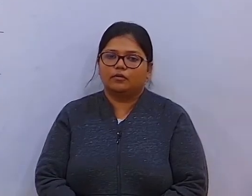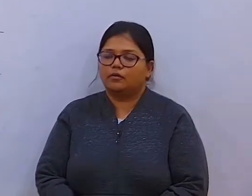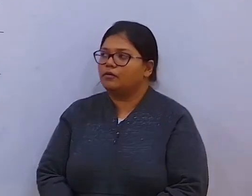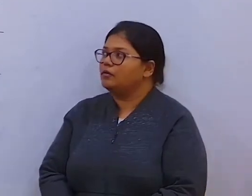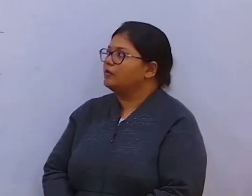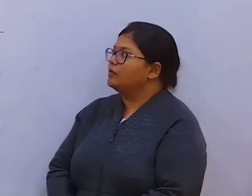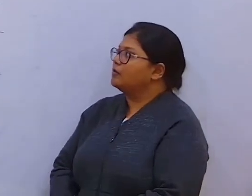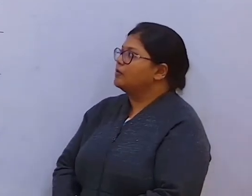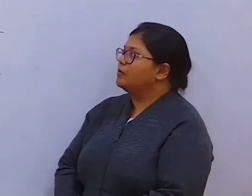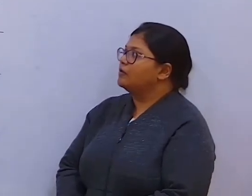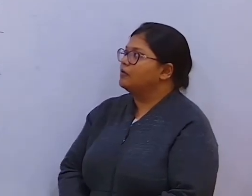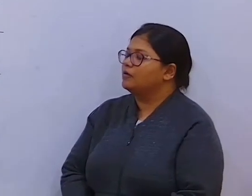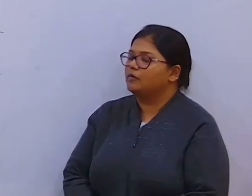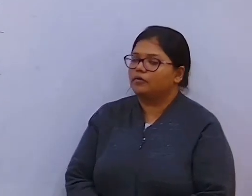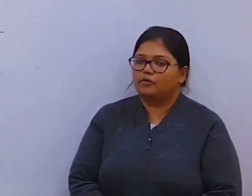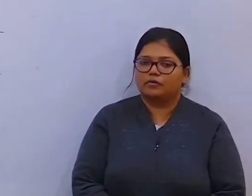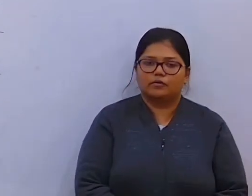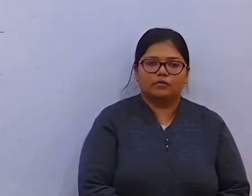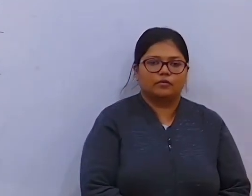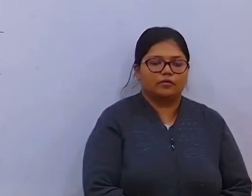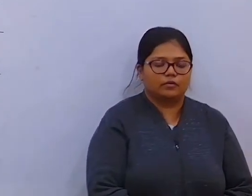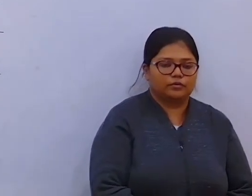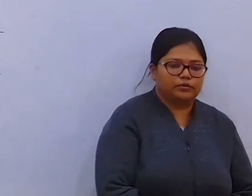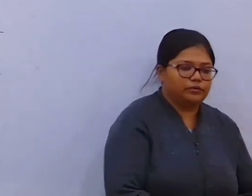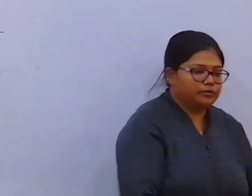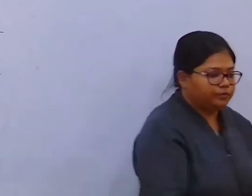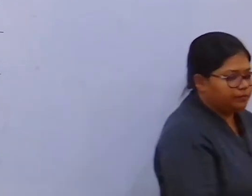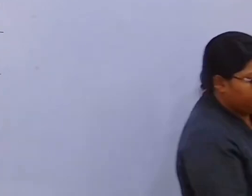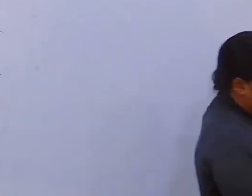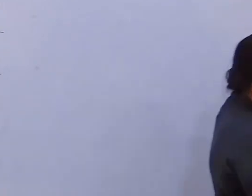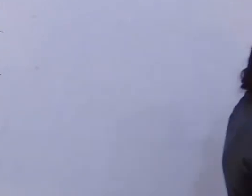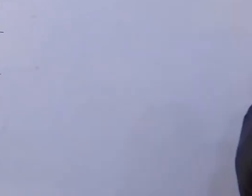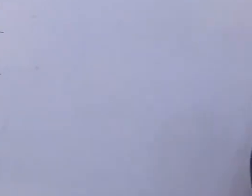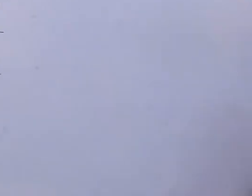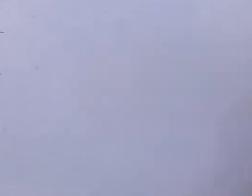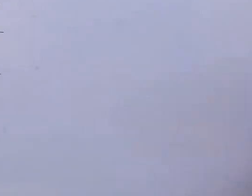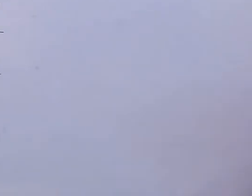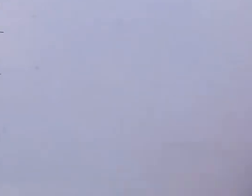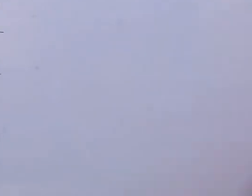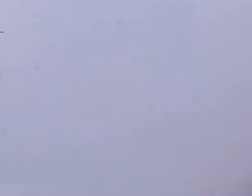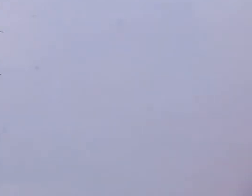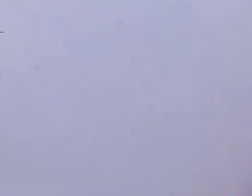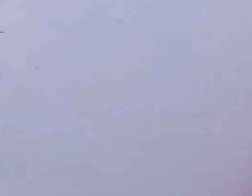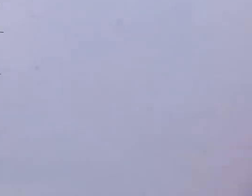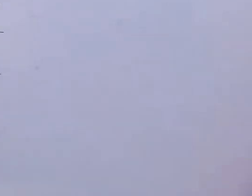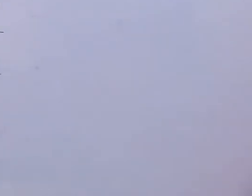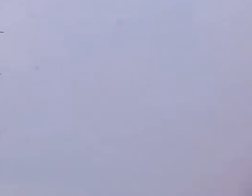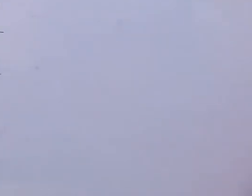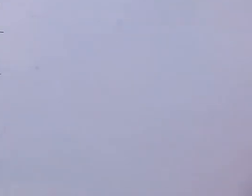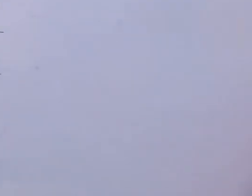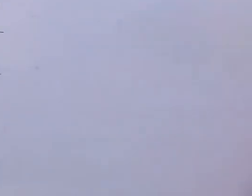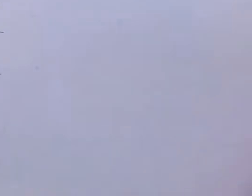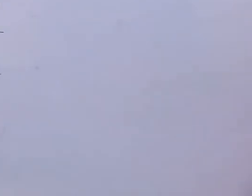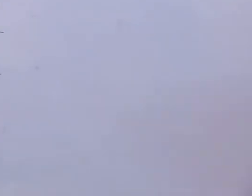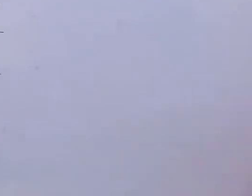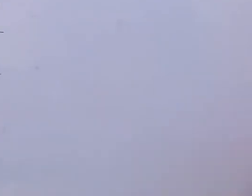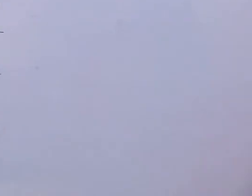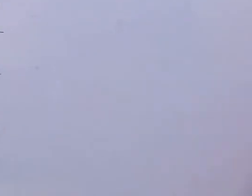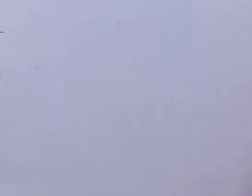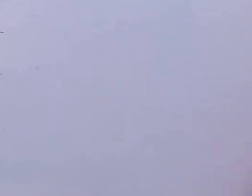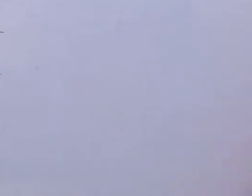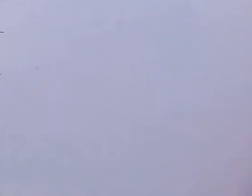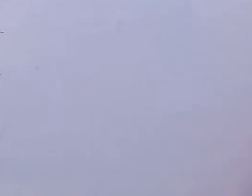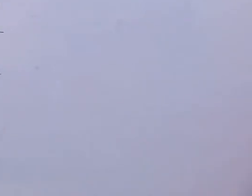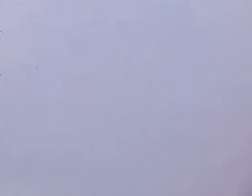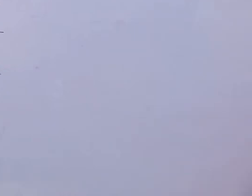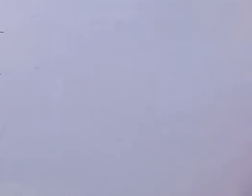ध्रुव, उत्तरी शीत कटिबंध, उत्तरी शीतोष्ण कटिबंध, उष्ण कटिबंध, फिर उष्ण कटिबंध वही आएगा,